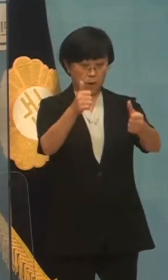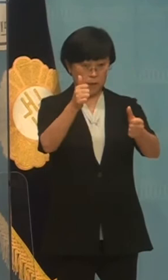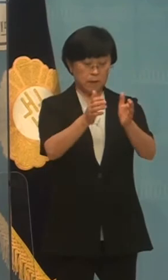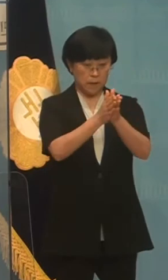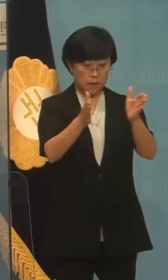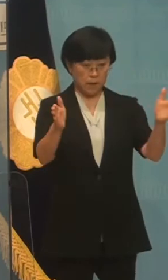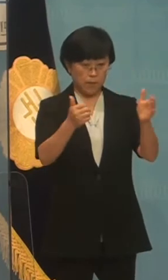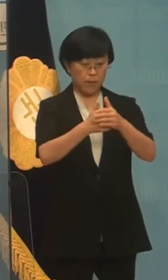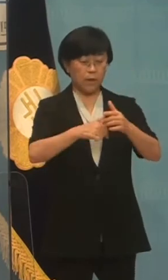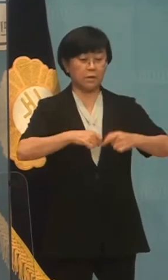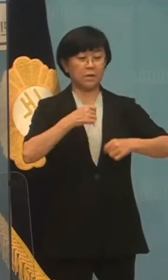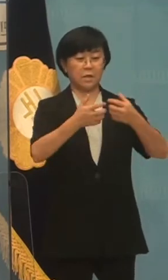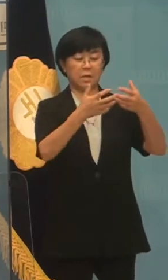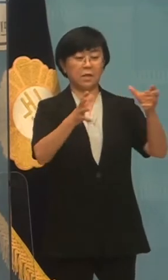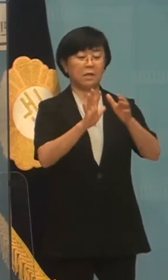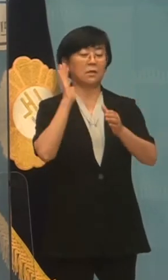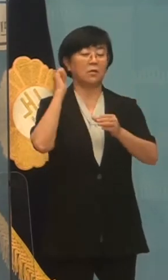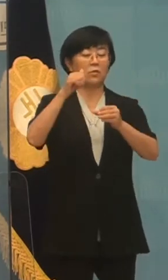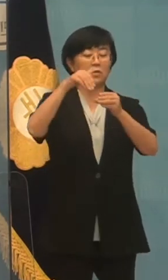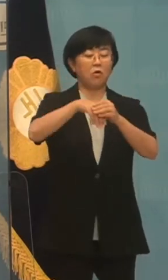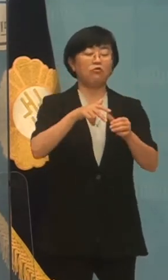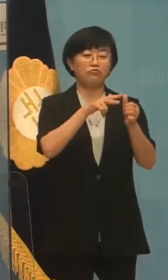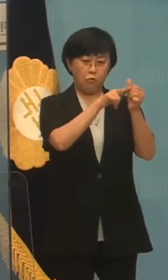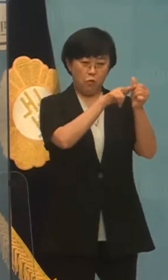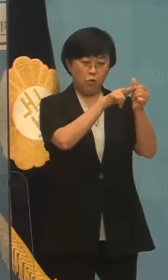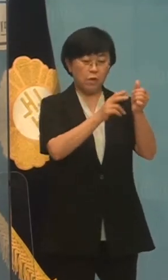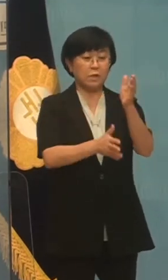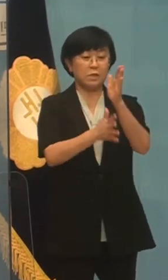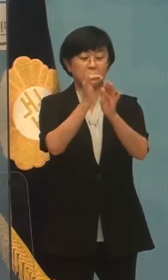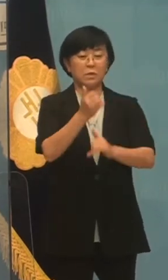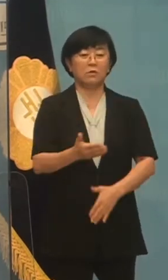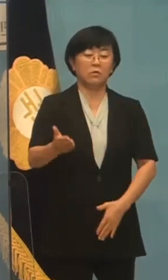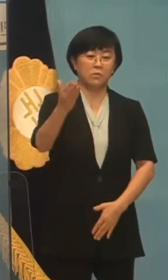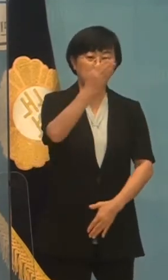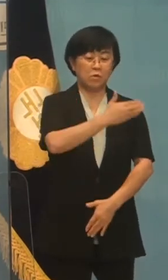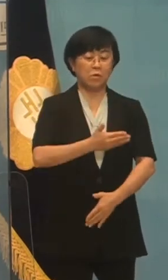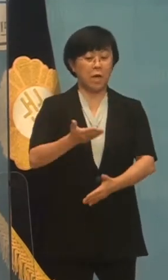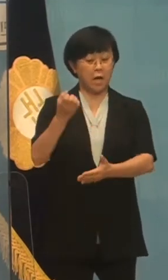시작한 정의당 대선에 시민